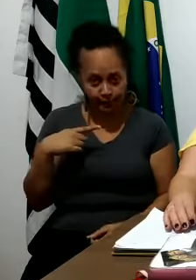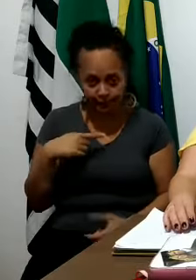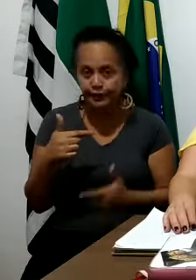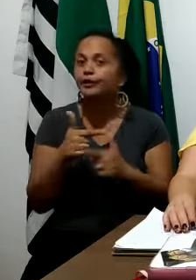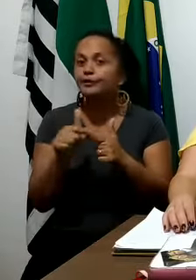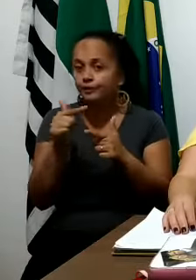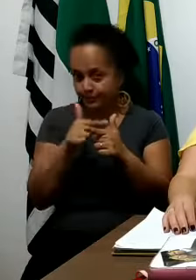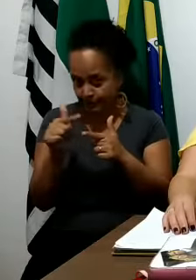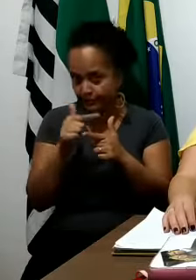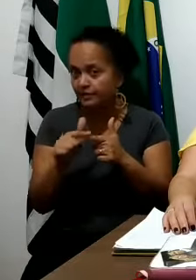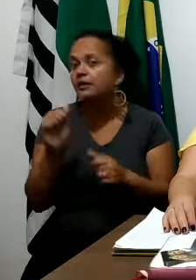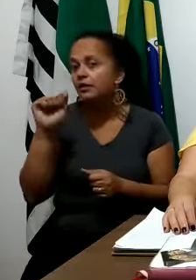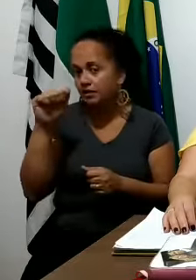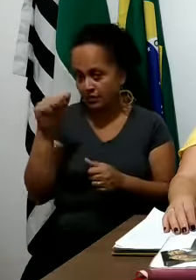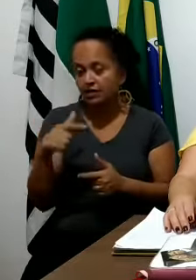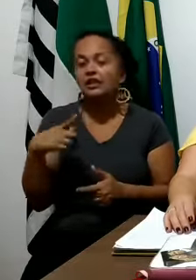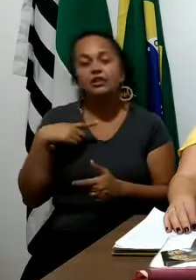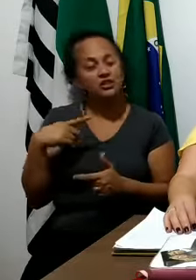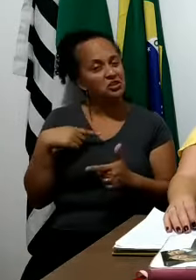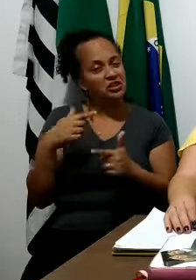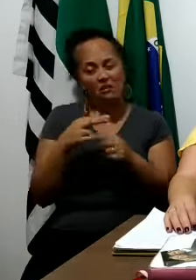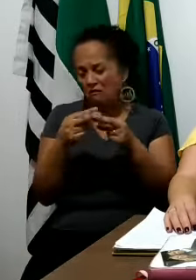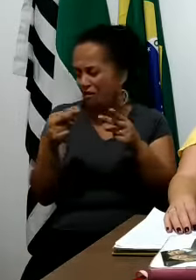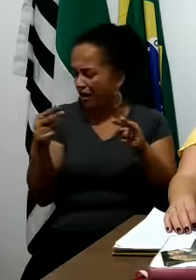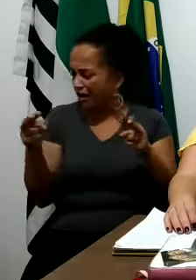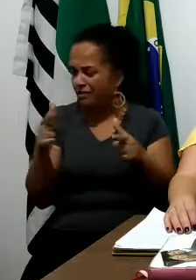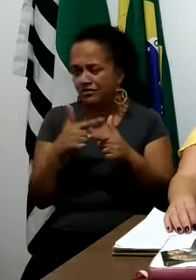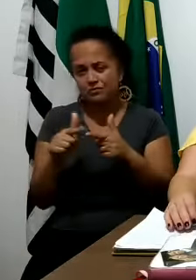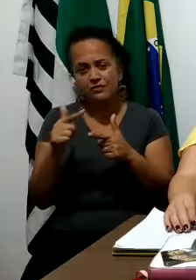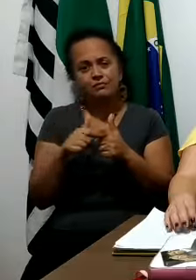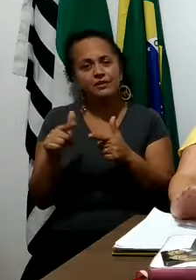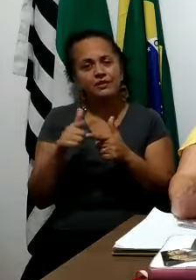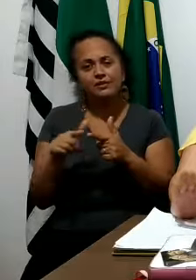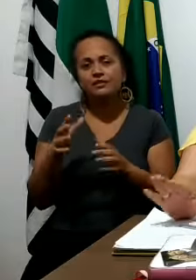adversidade, chegou na casa de Potifar, depois